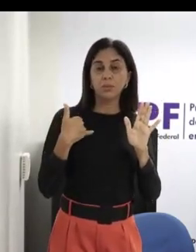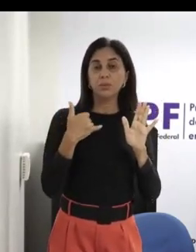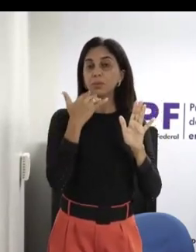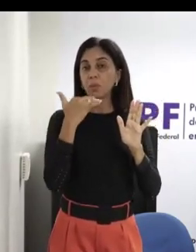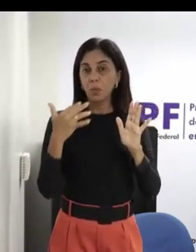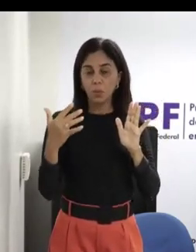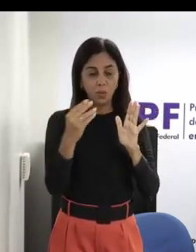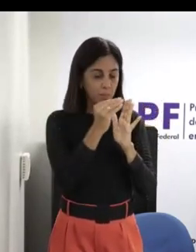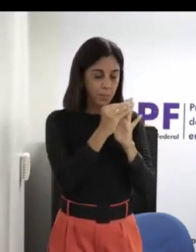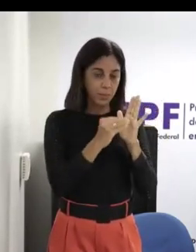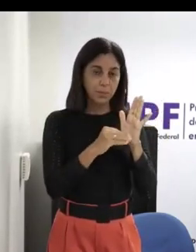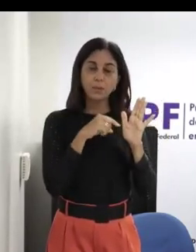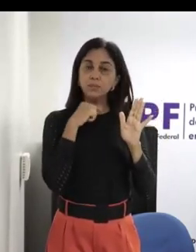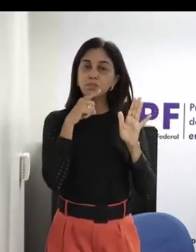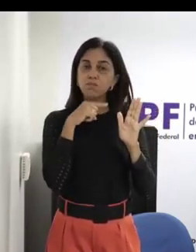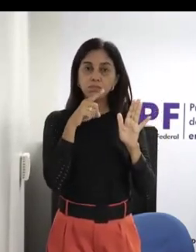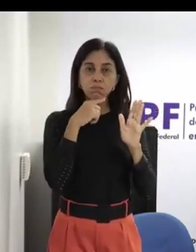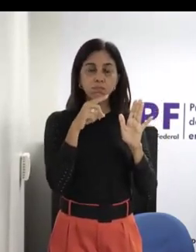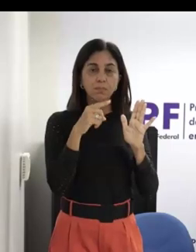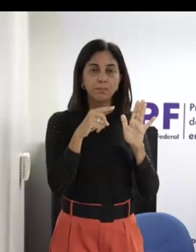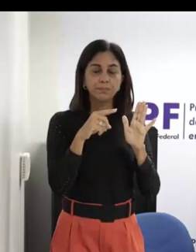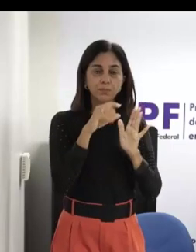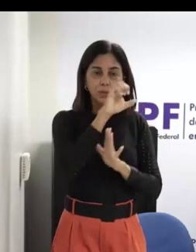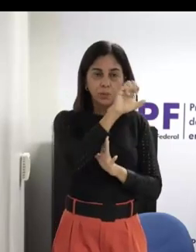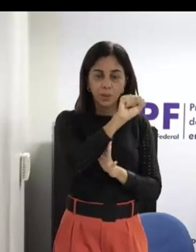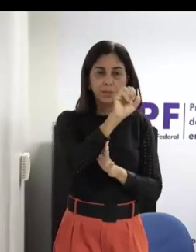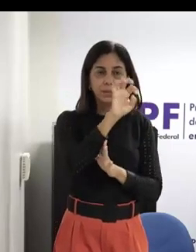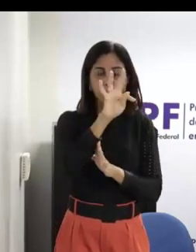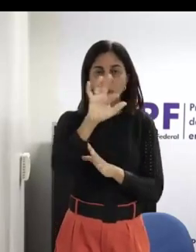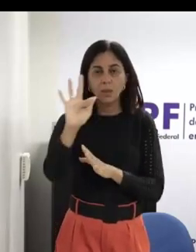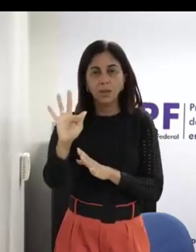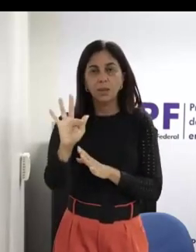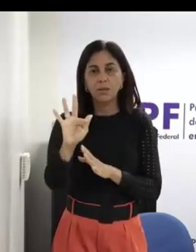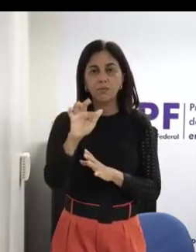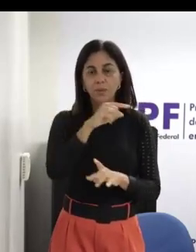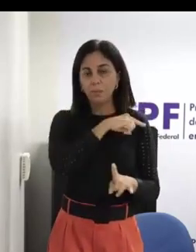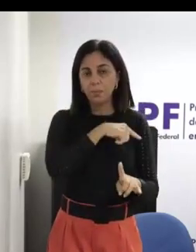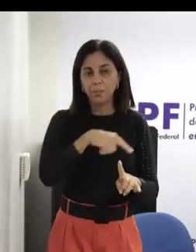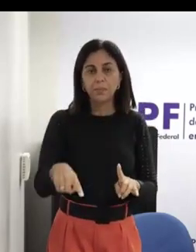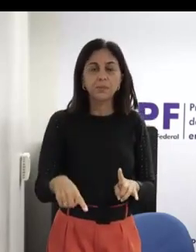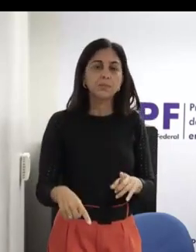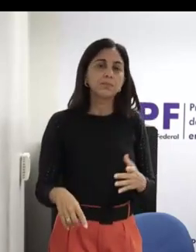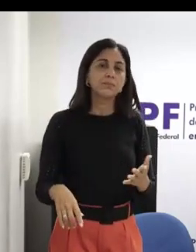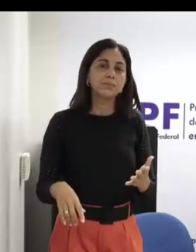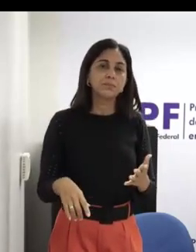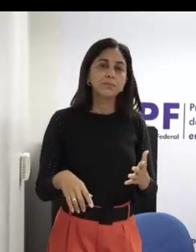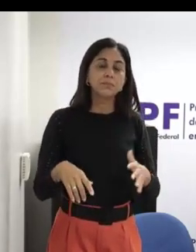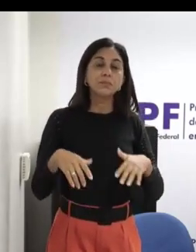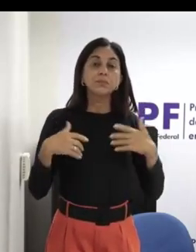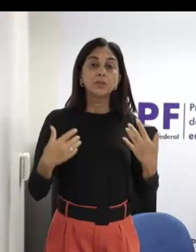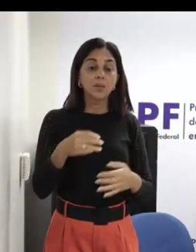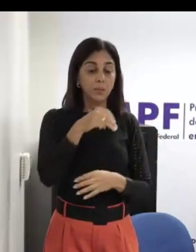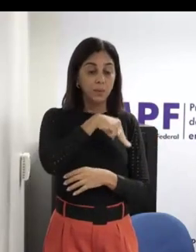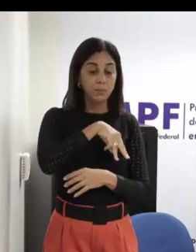identificação E aí ele fala que é do STF no plenário e como MF MPF tem